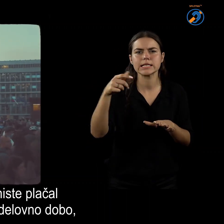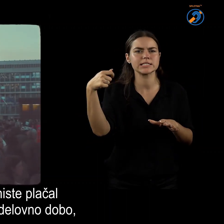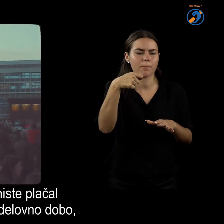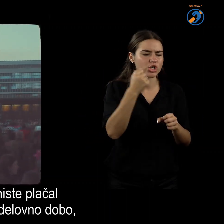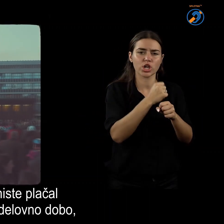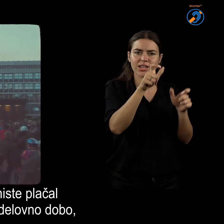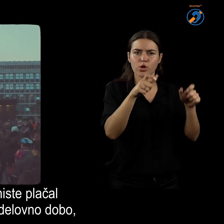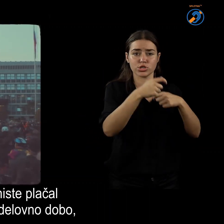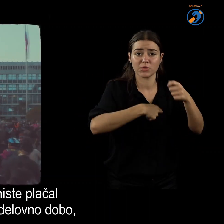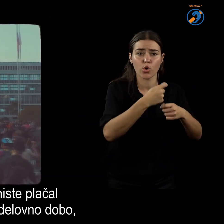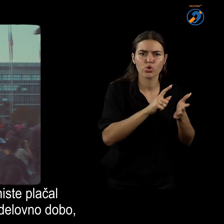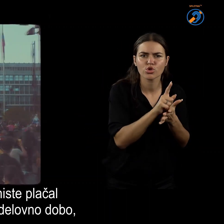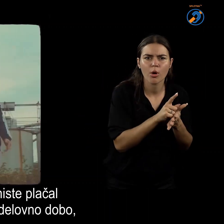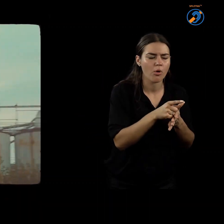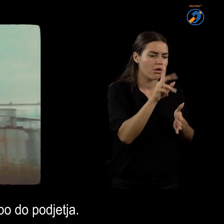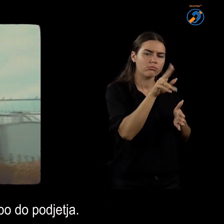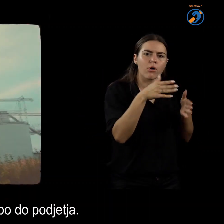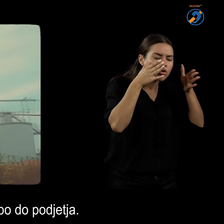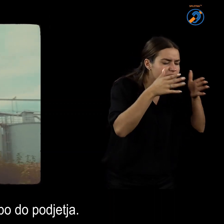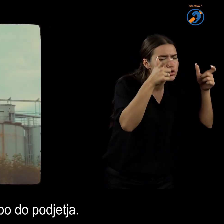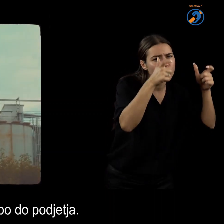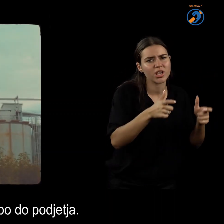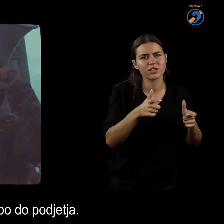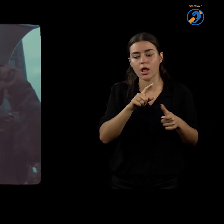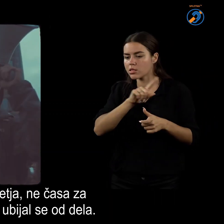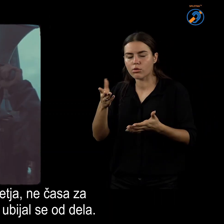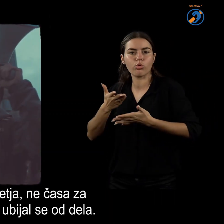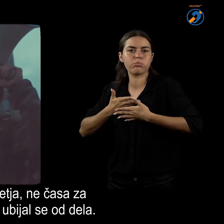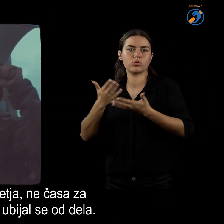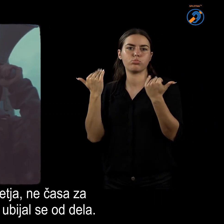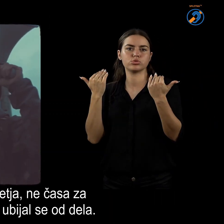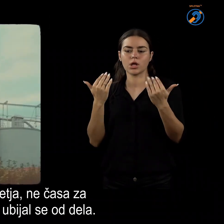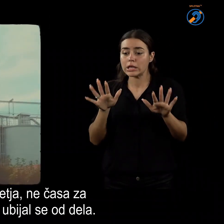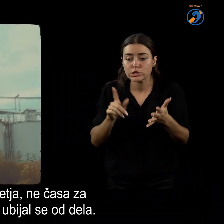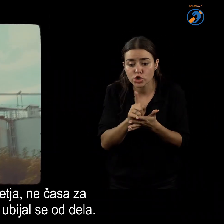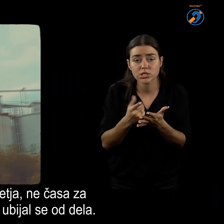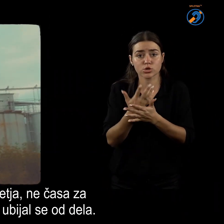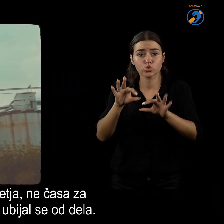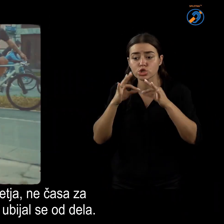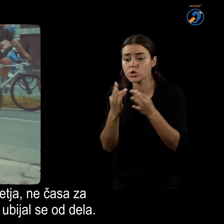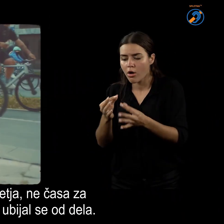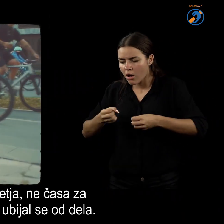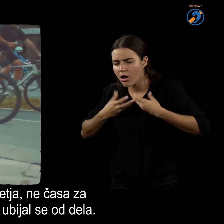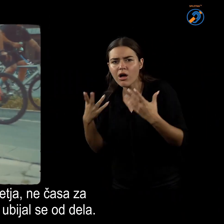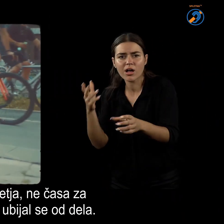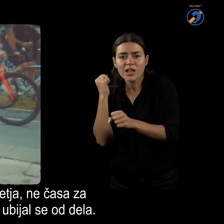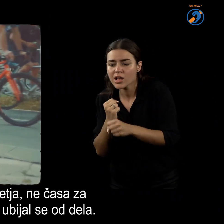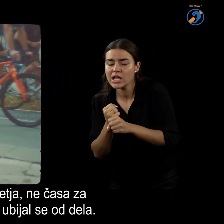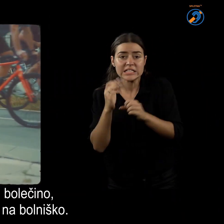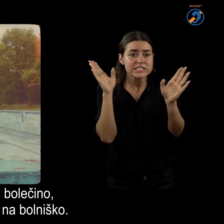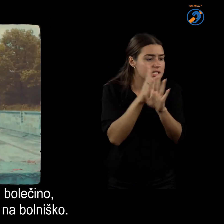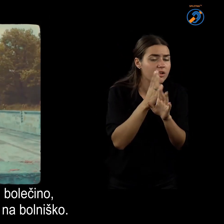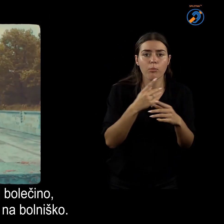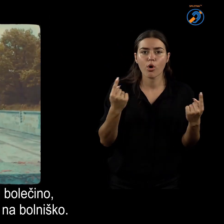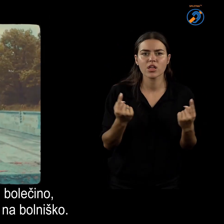ki niste plačali delavcem delovno dobo, imeli zvestobo do podjetja, niste imeli poletja, ne časa za družino, ko so ubijali se od